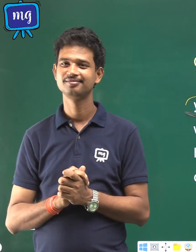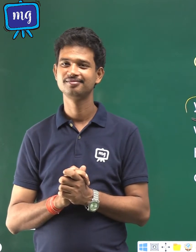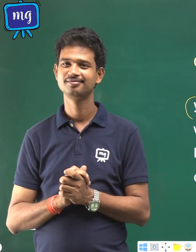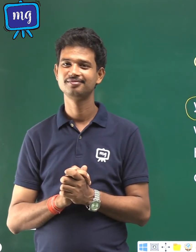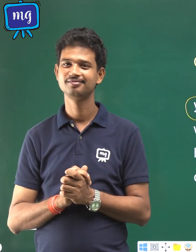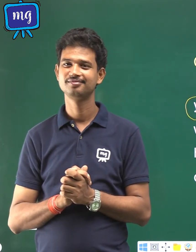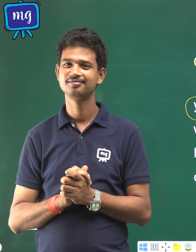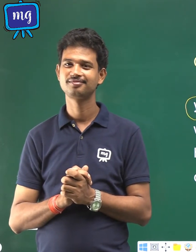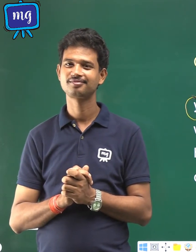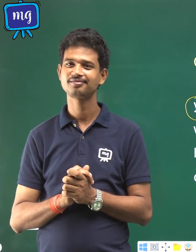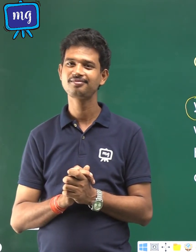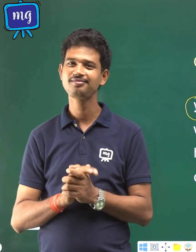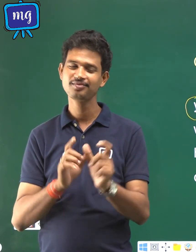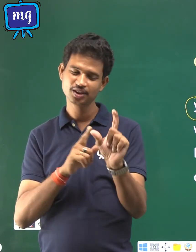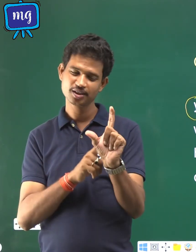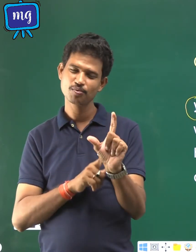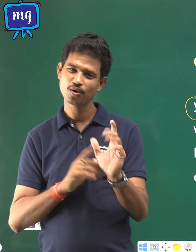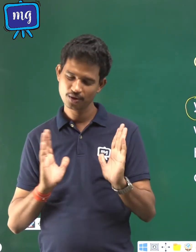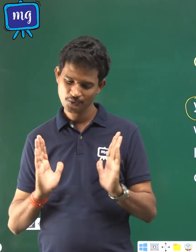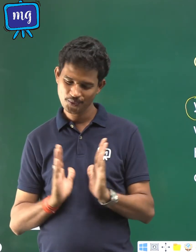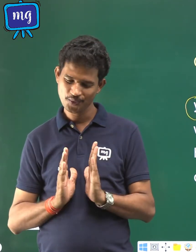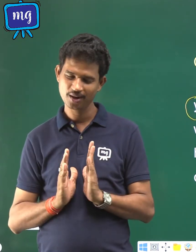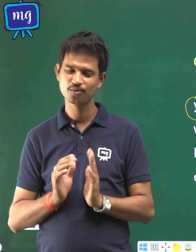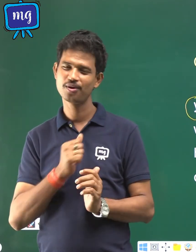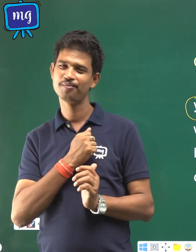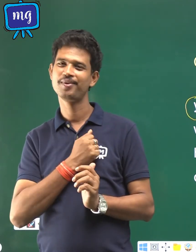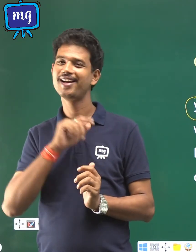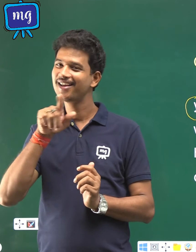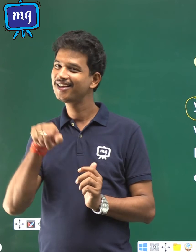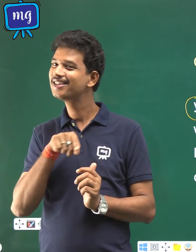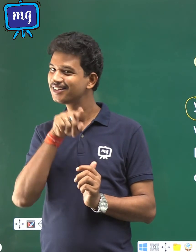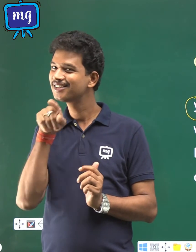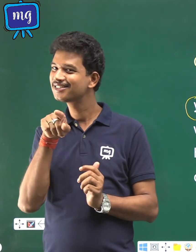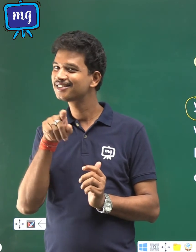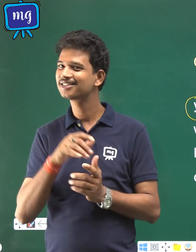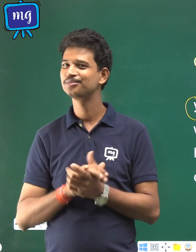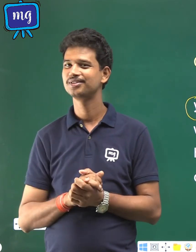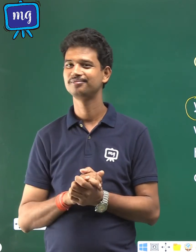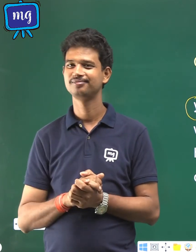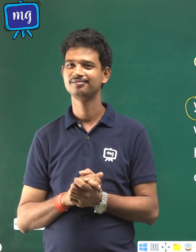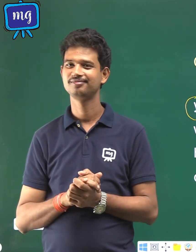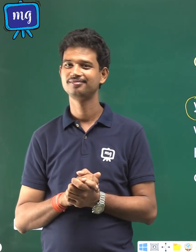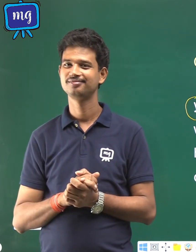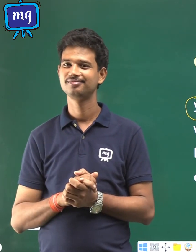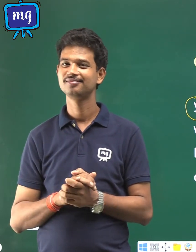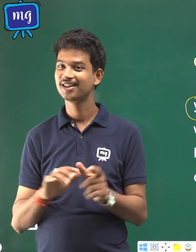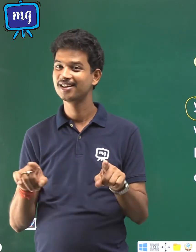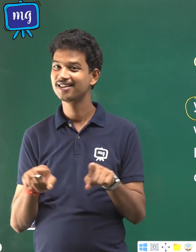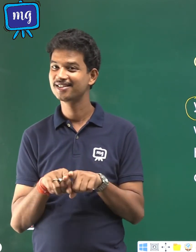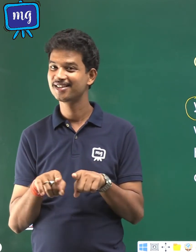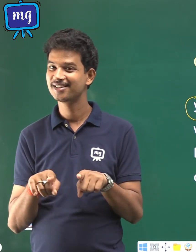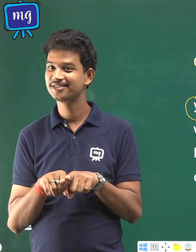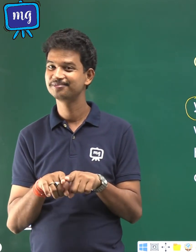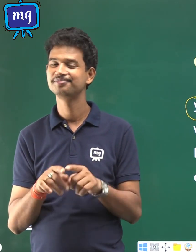स्मॉल y को हमने सर्कल बनाया, स्मॉल y को हमने सर्कल